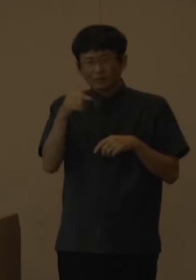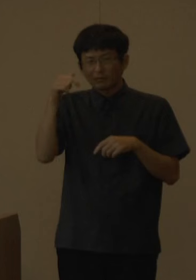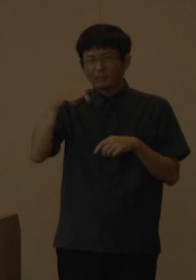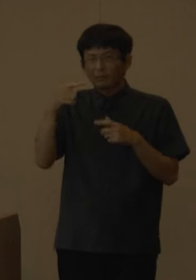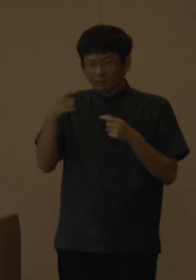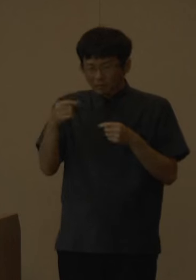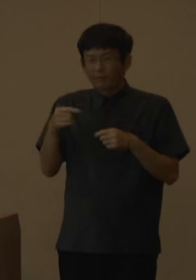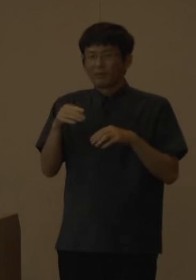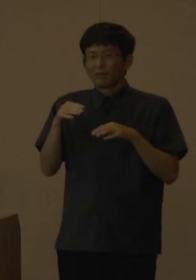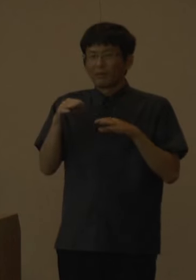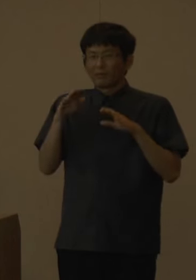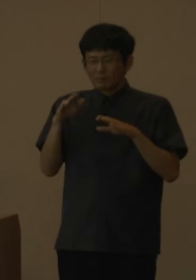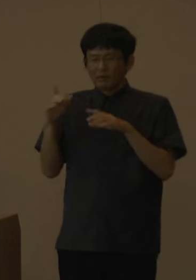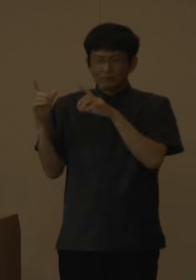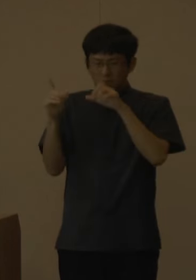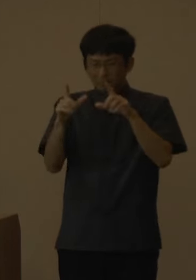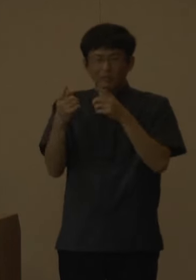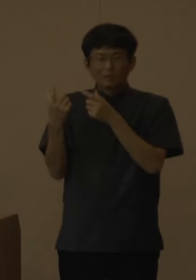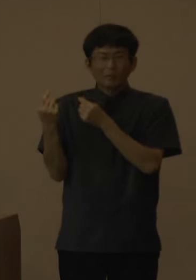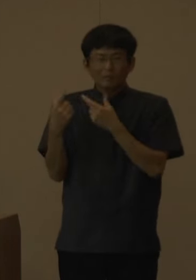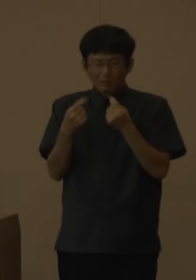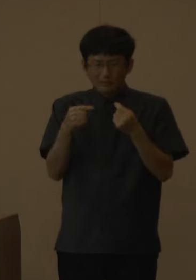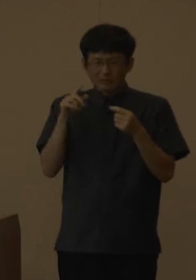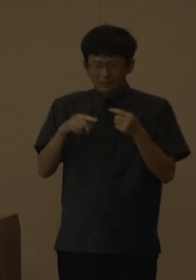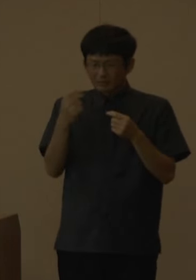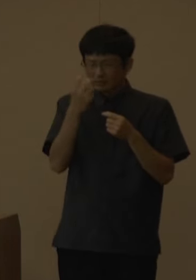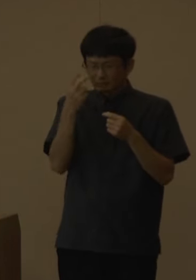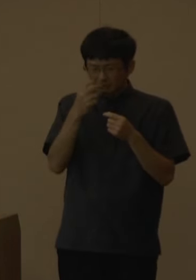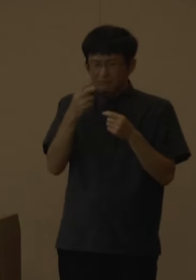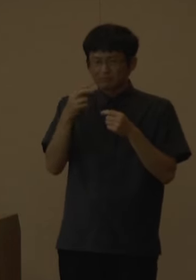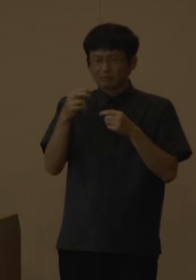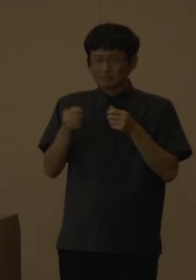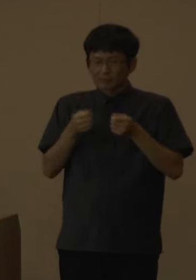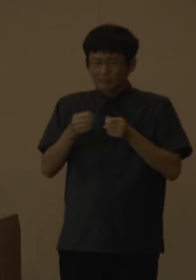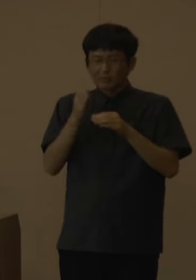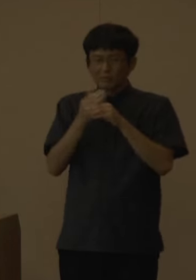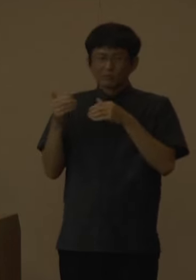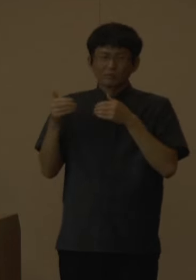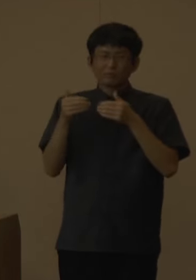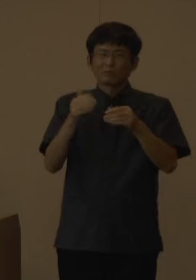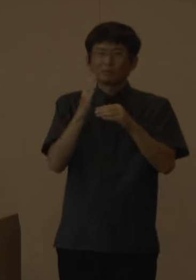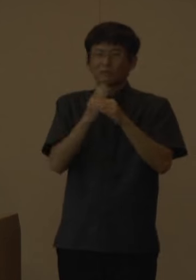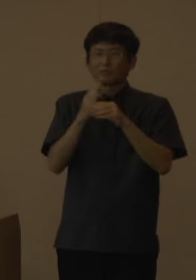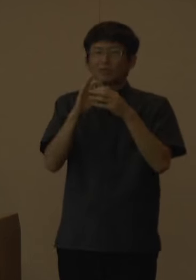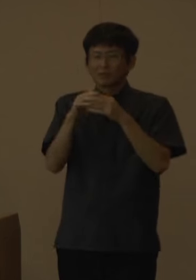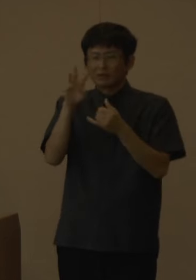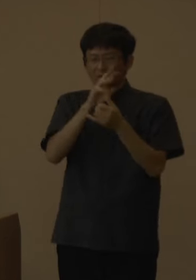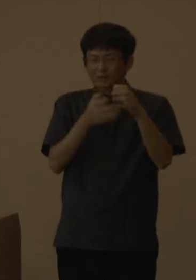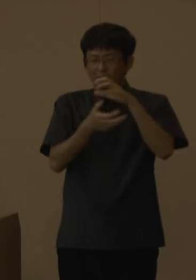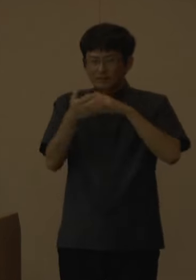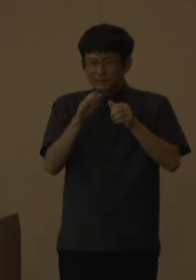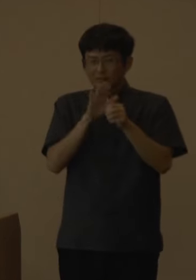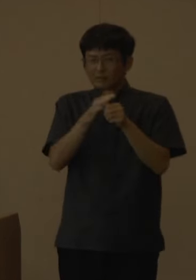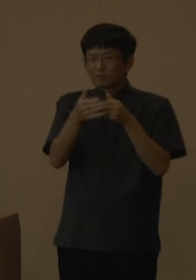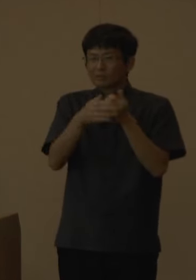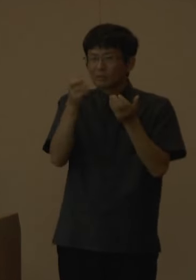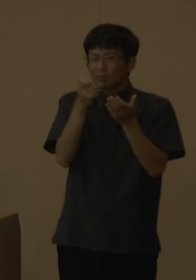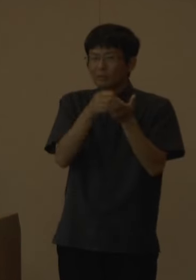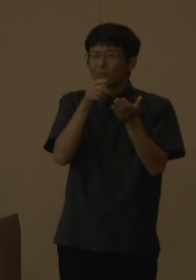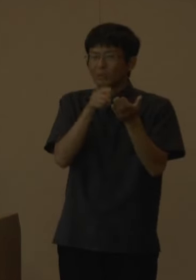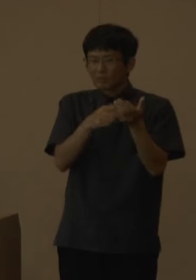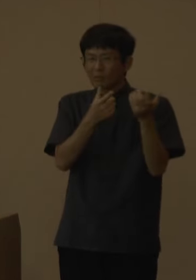内容等について今、精査を進めさせていただいておりますので、災害救助法と、まあ、